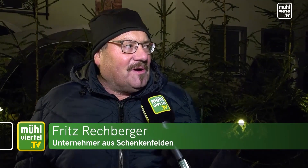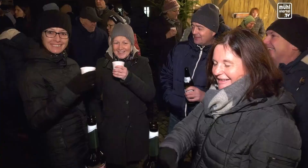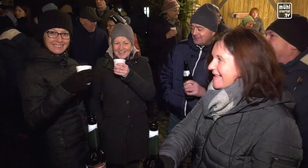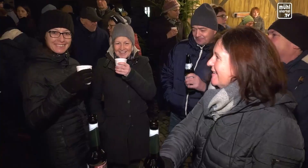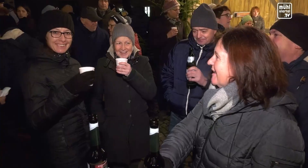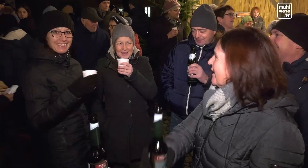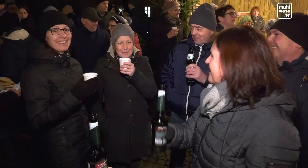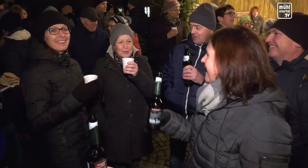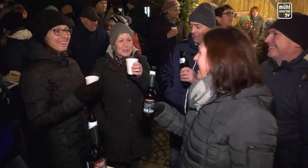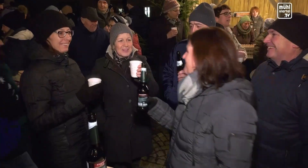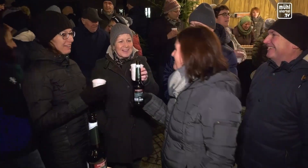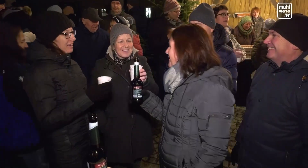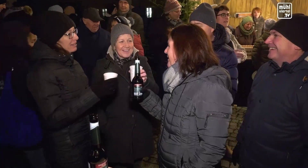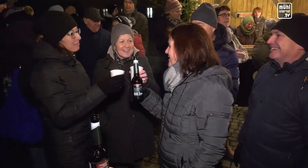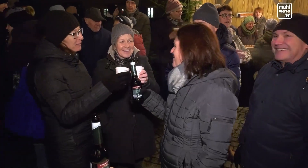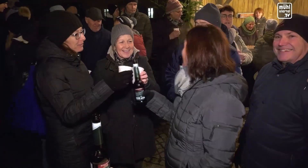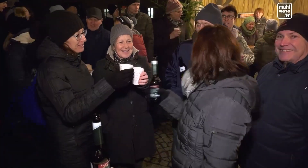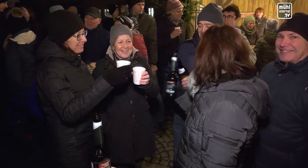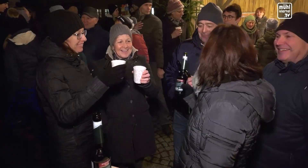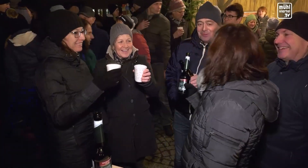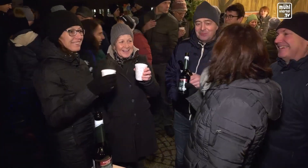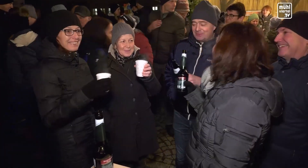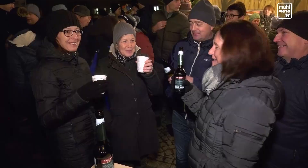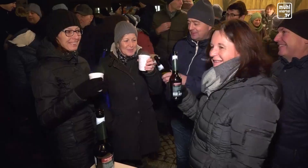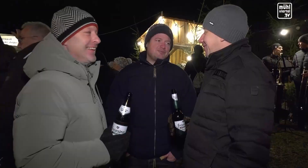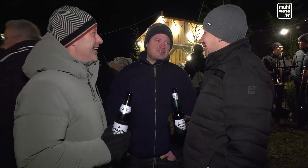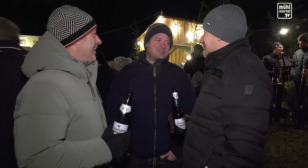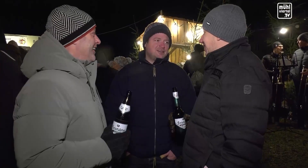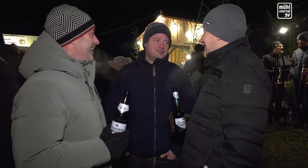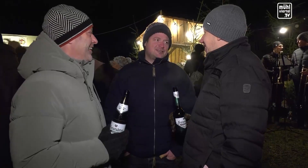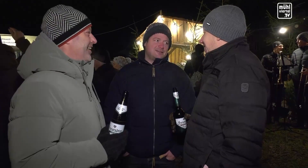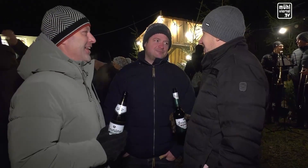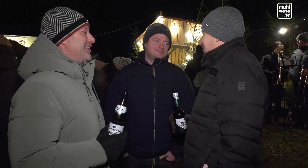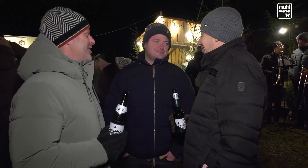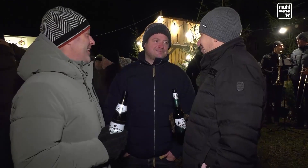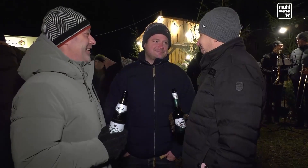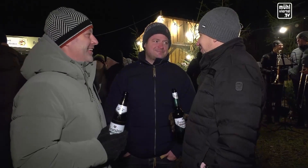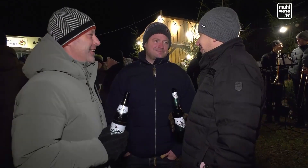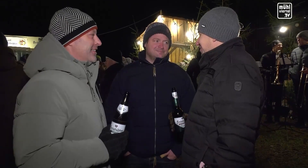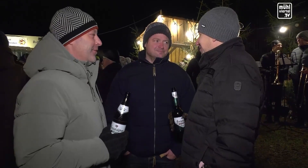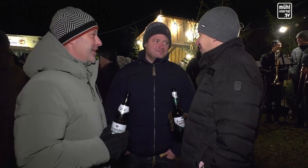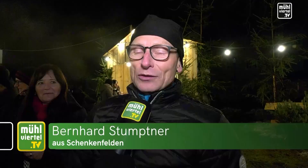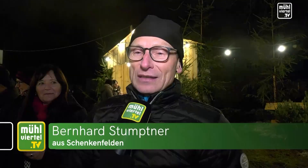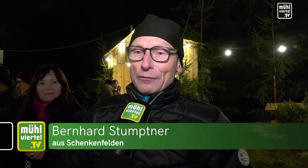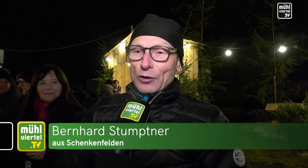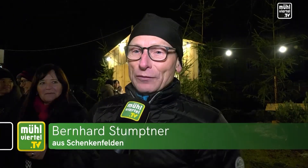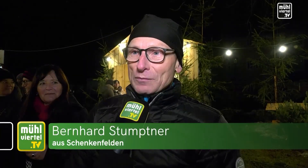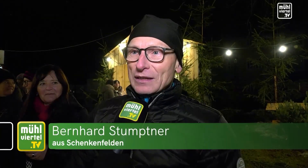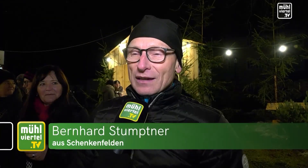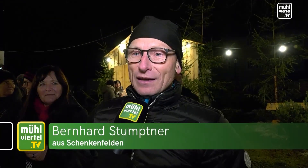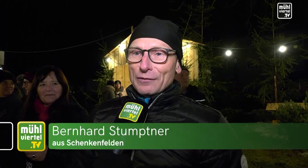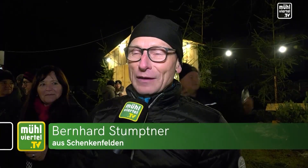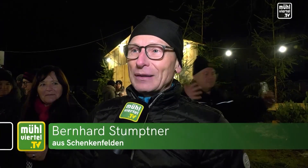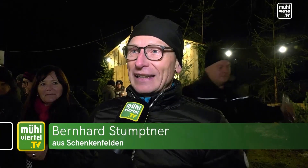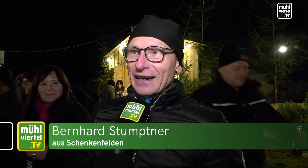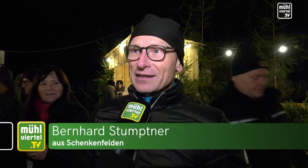sagen kann, man hat einfach mal sagen, ausspannen, mal ruhig und dann, bevor der Alltag wieder losgeht. Das ist einfach für mich